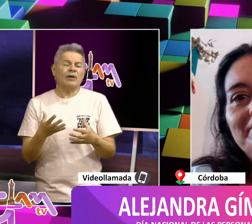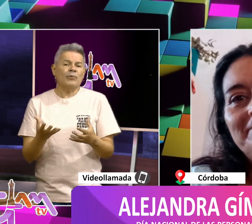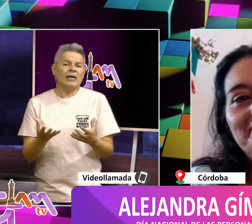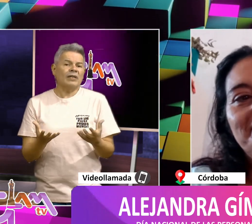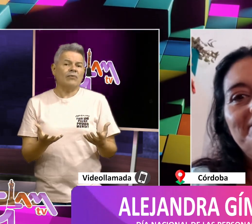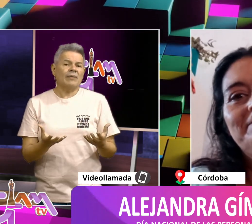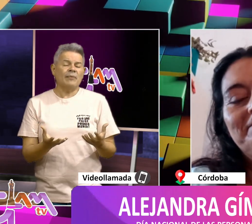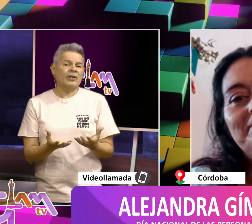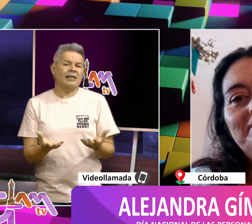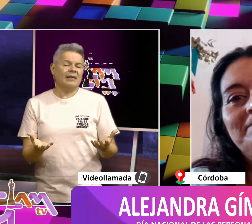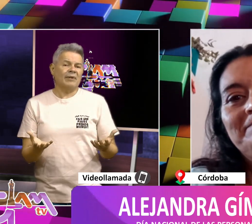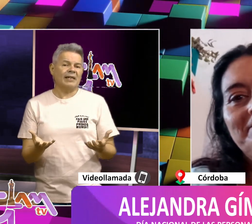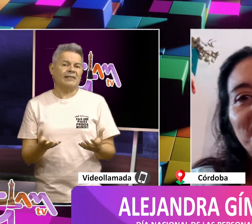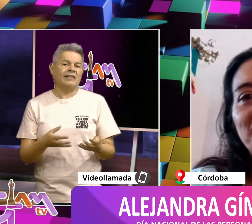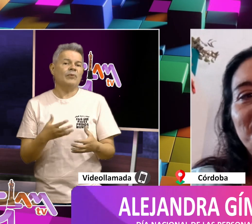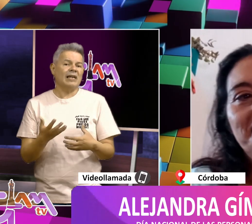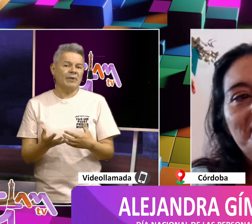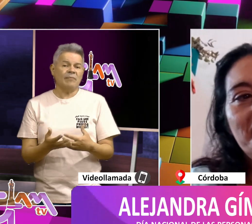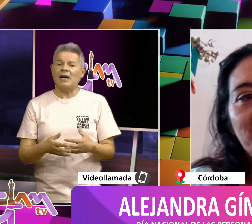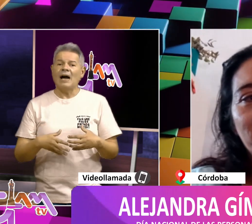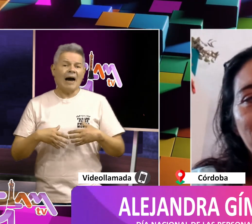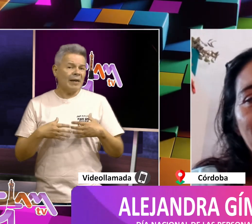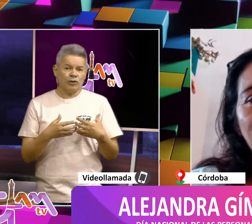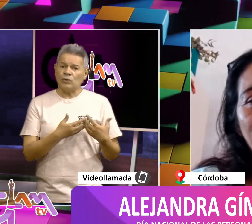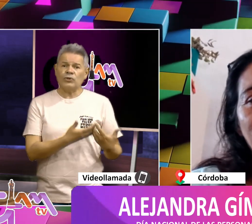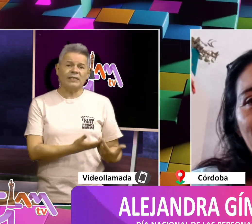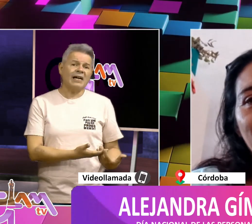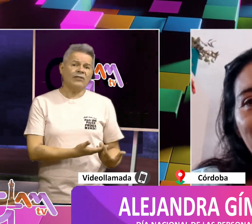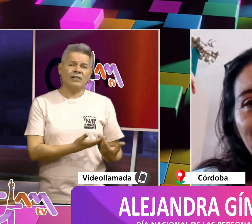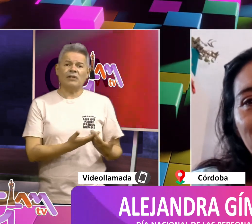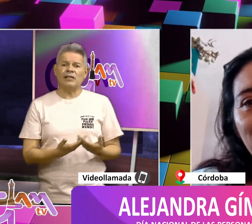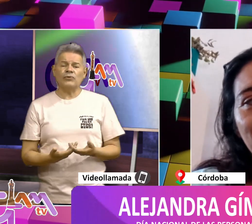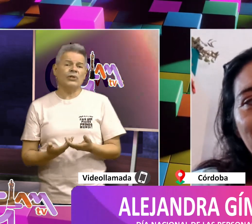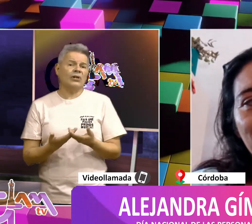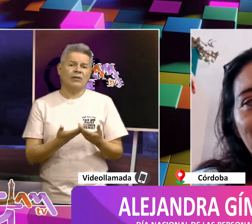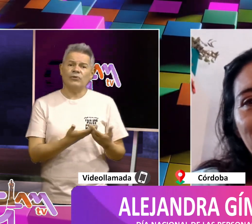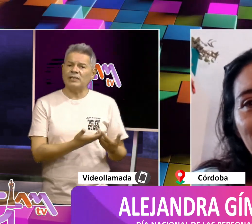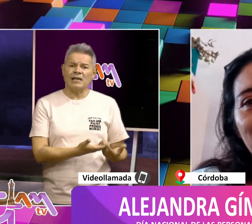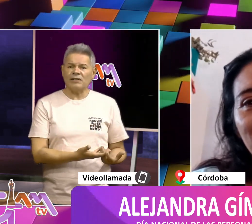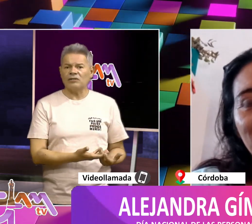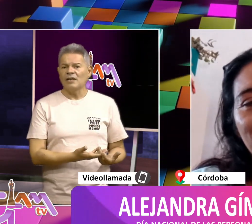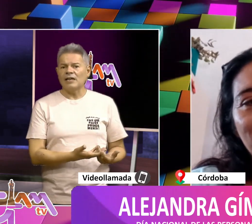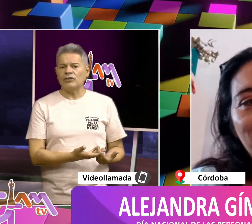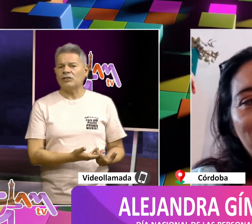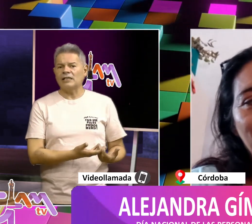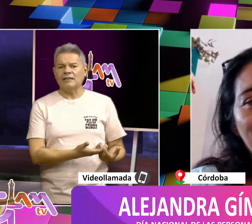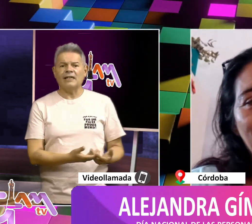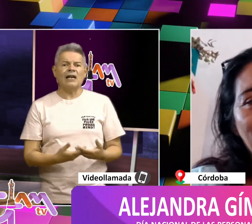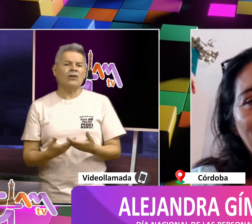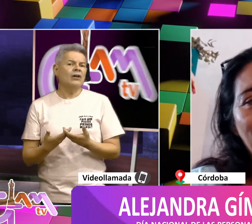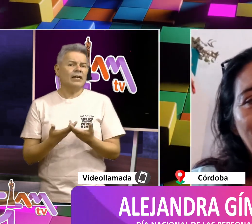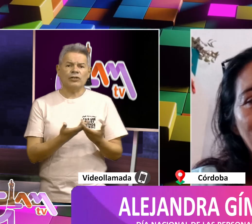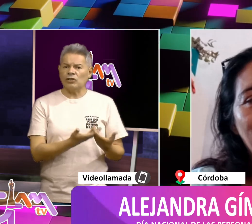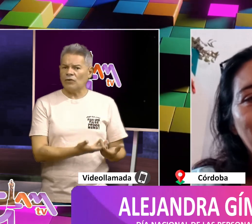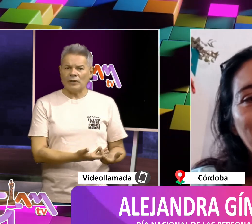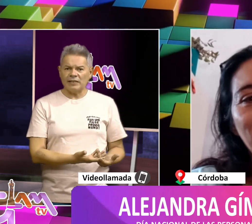para esto apurarlo de alguna vez, porque la verdad que seguimos en la misma. Yo escucho hace años de esto de la inclusión, escucho hace años que los chicos hay que